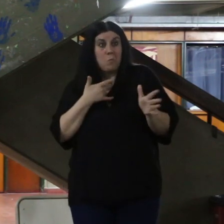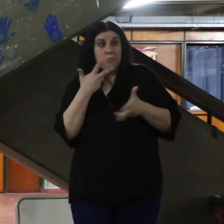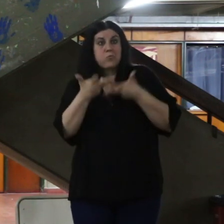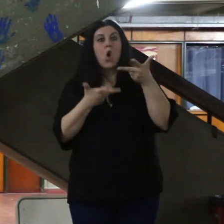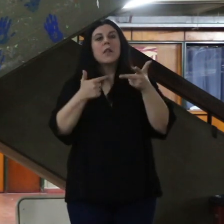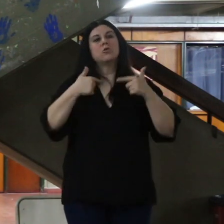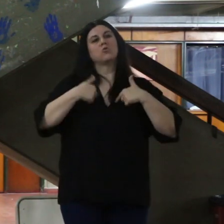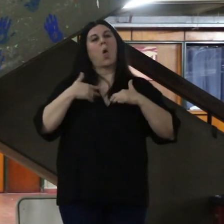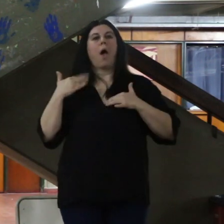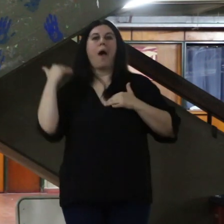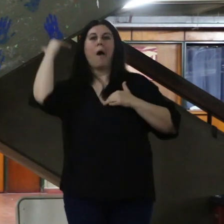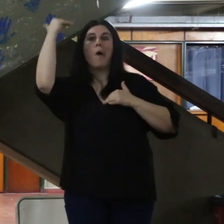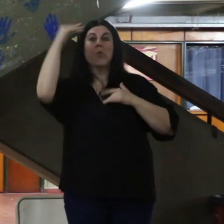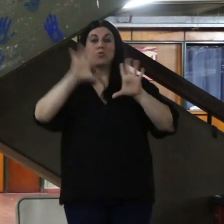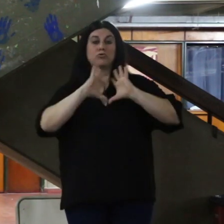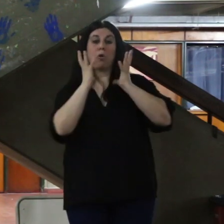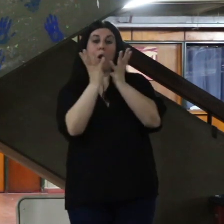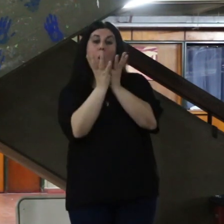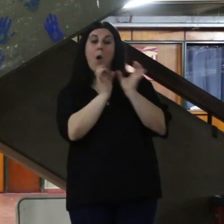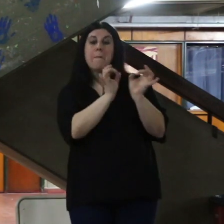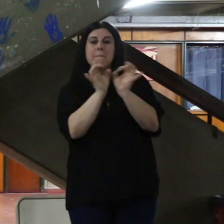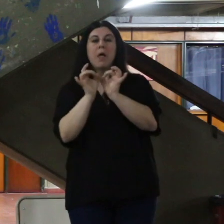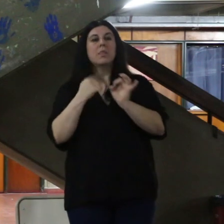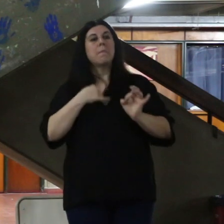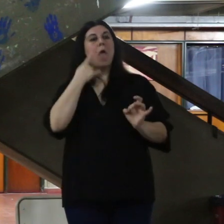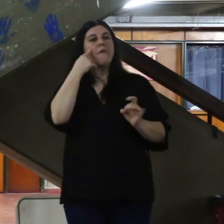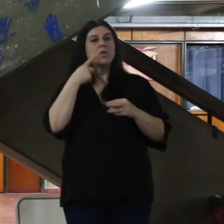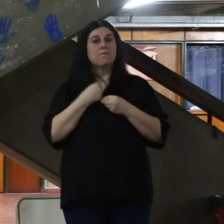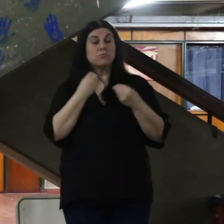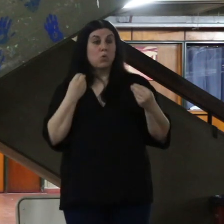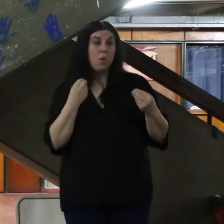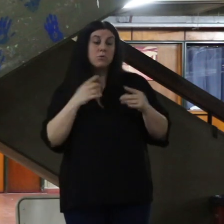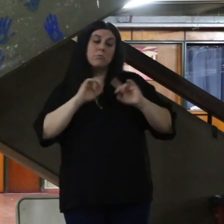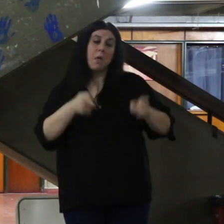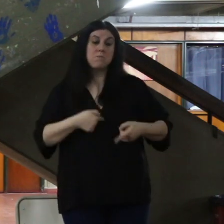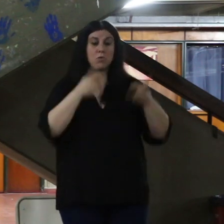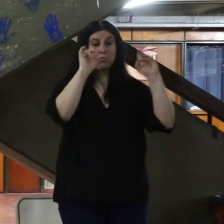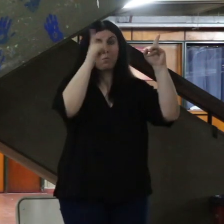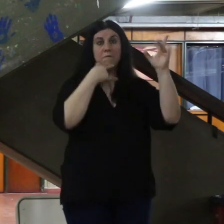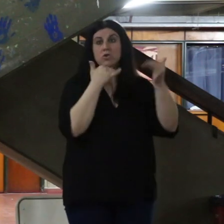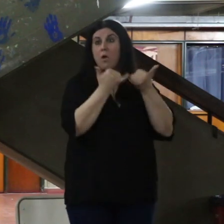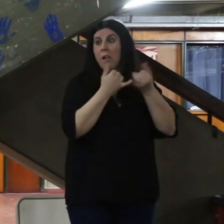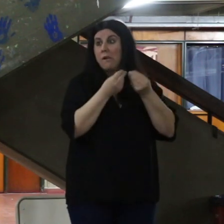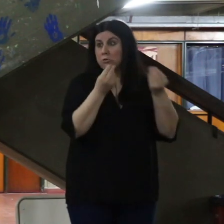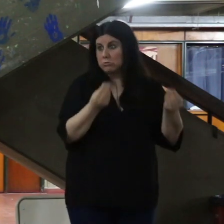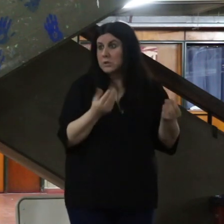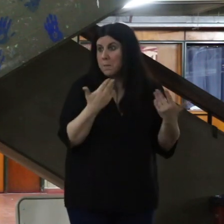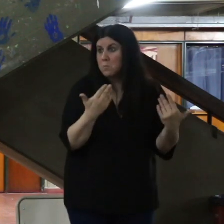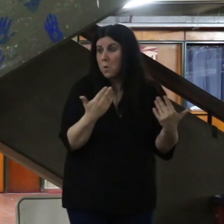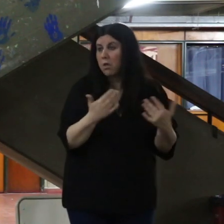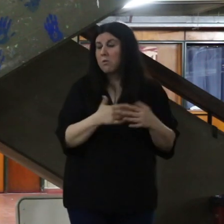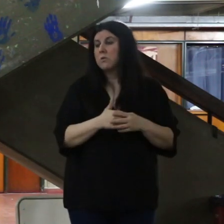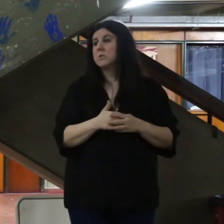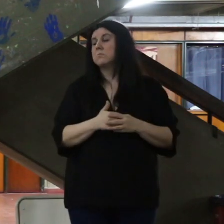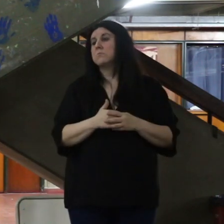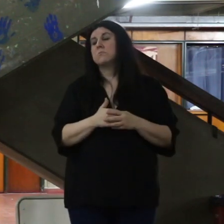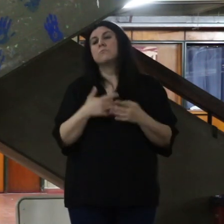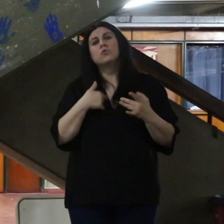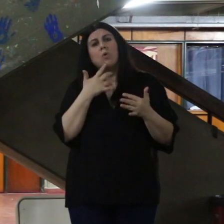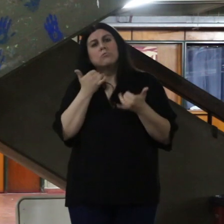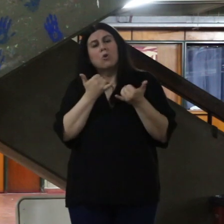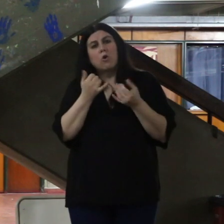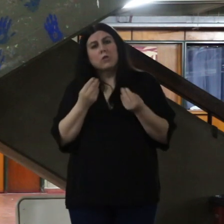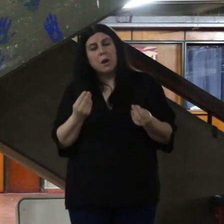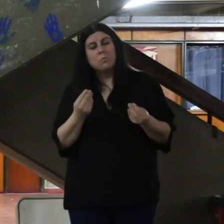como adulto y como educador. ¿Sí? Y les puedo contar de